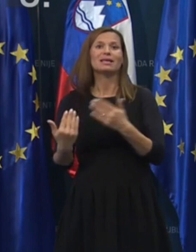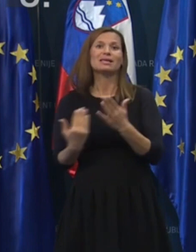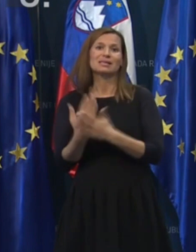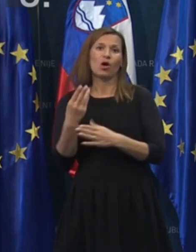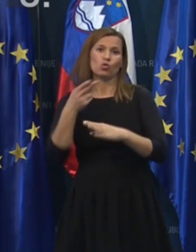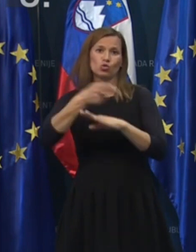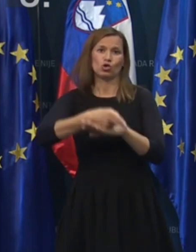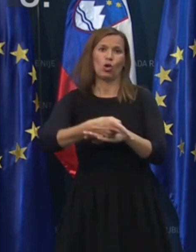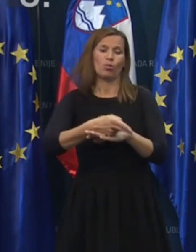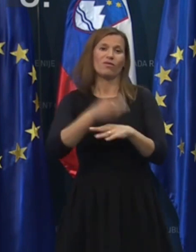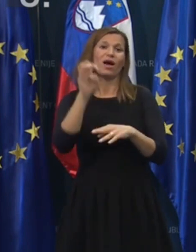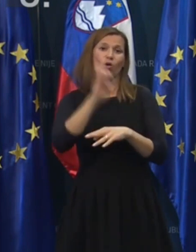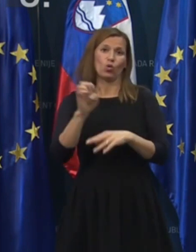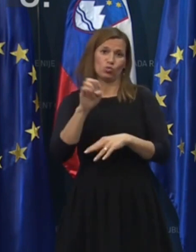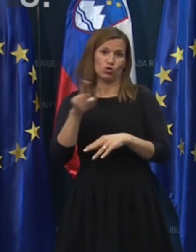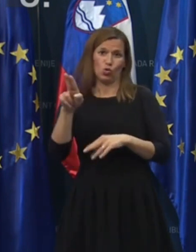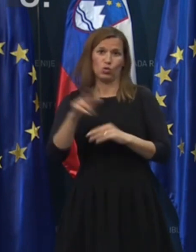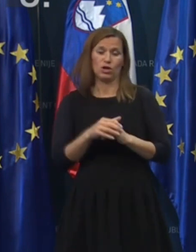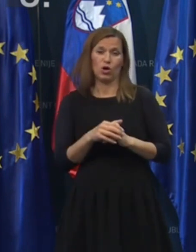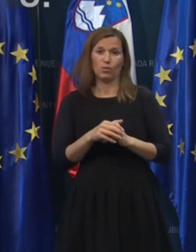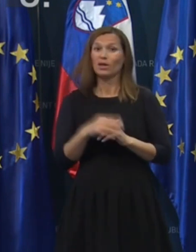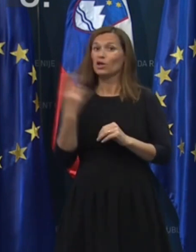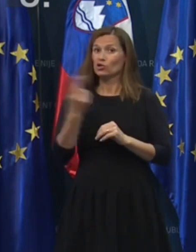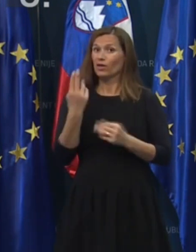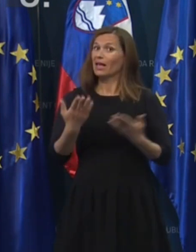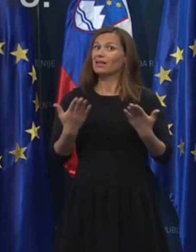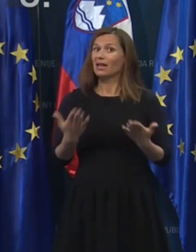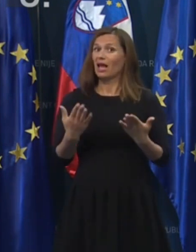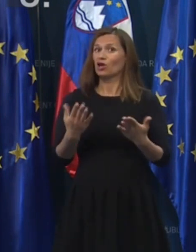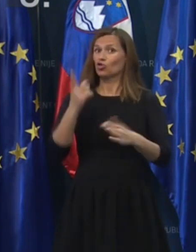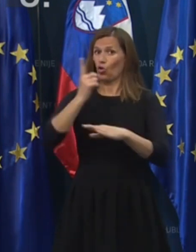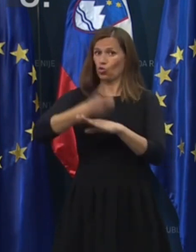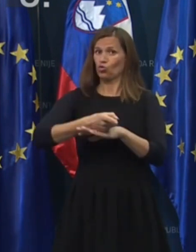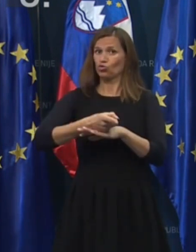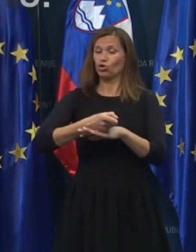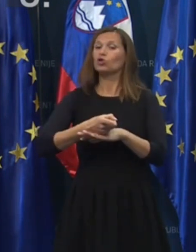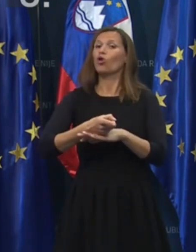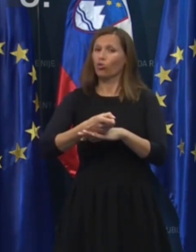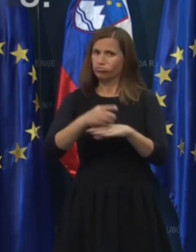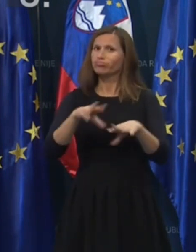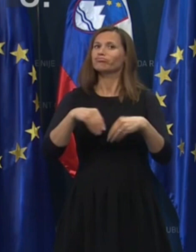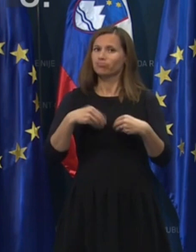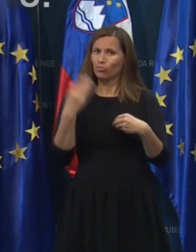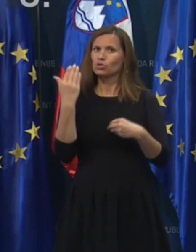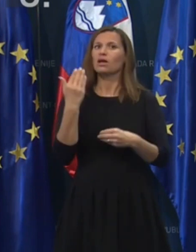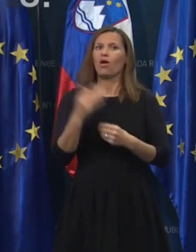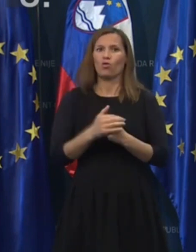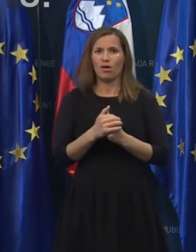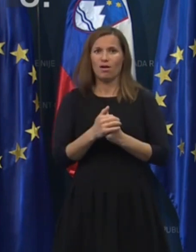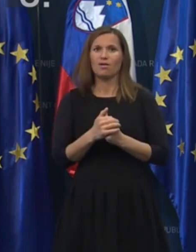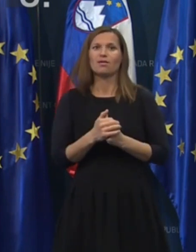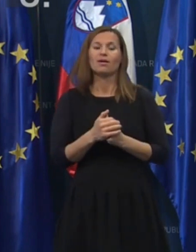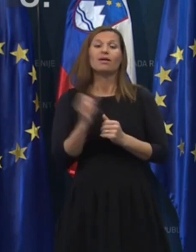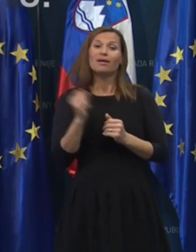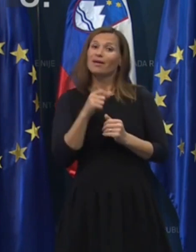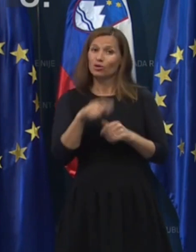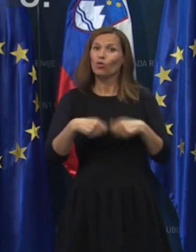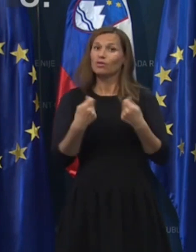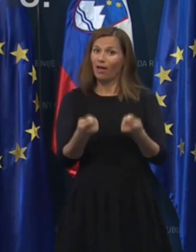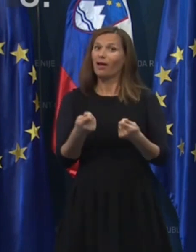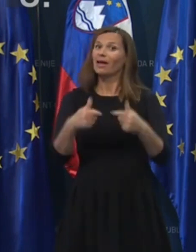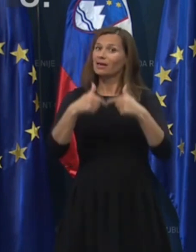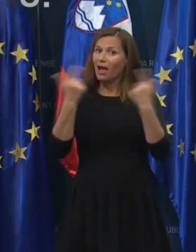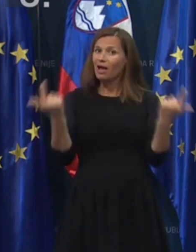vstop v Evropsko unijo. Slovenija današnjo odločitev pozdravlja, ker daje